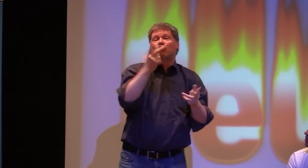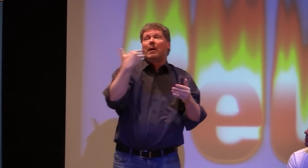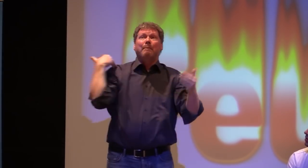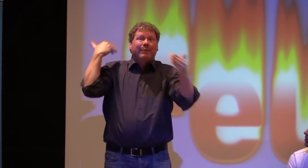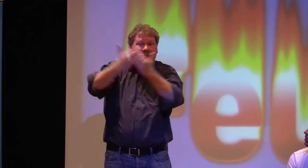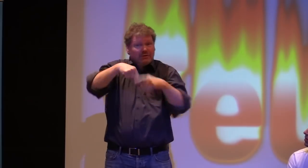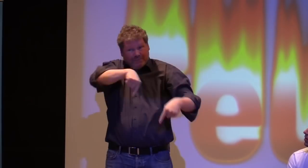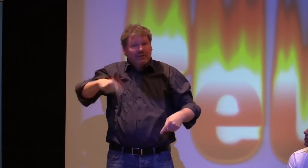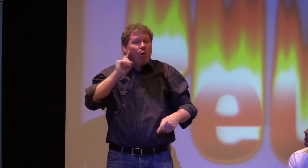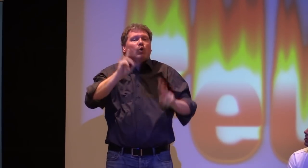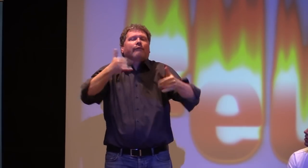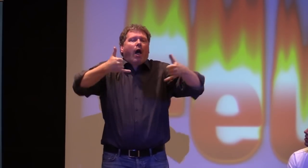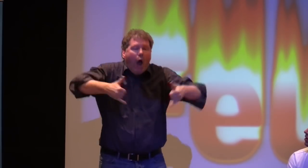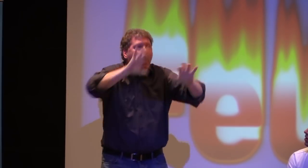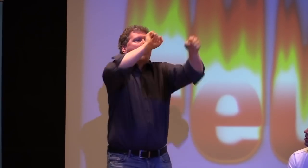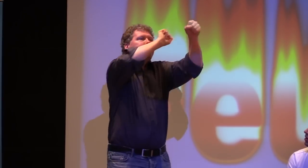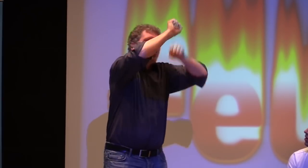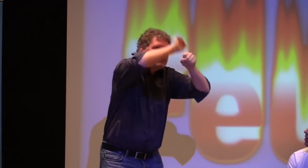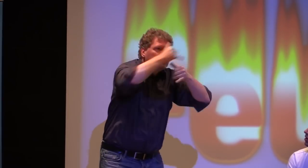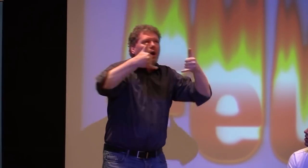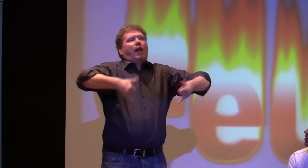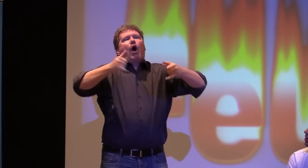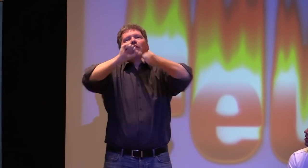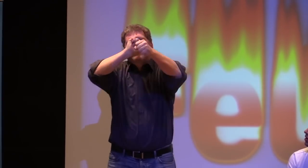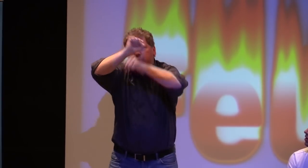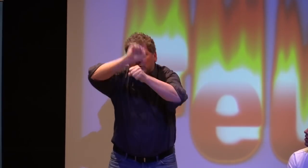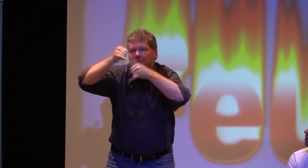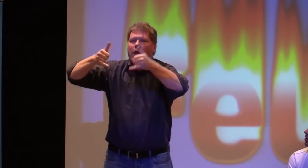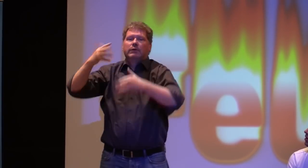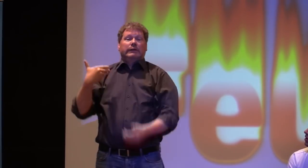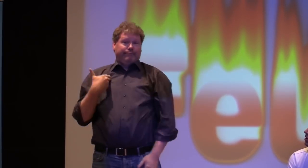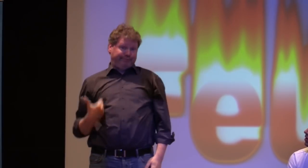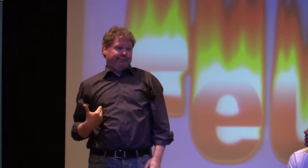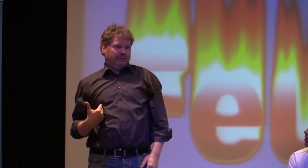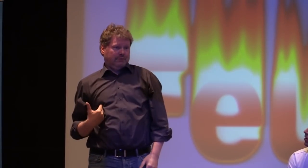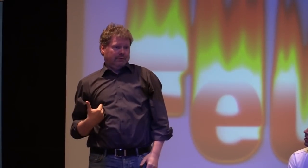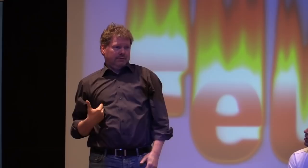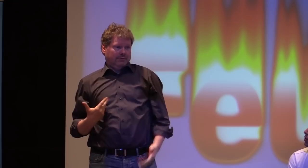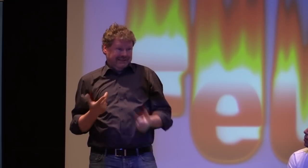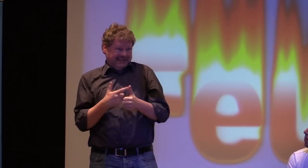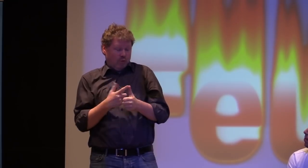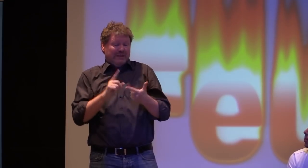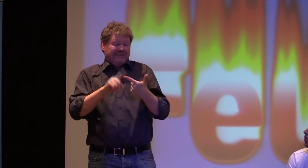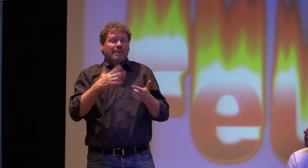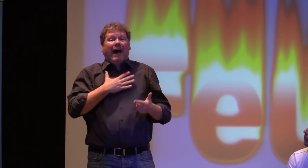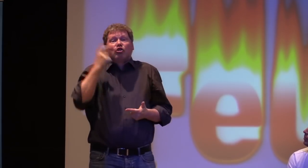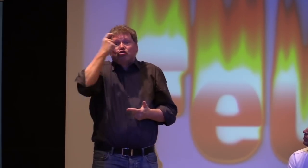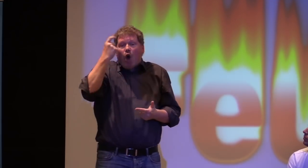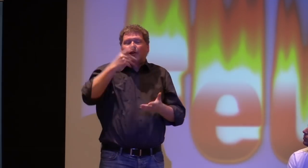mehr Gehörlose geben, die halt ein IT-Studium machen, um da dann auch wirklich hinterher zu sein. Momentan ist es einfach so, dass wir sehr